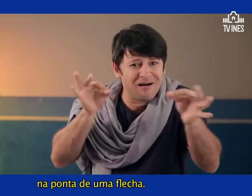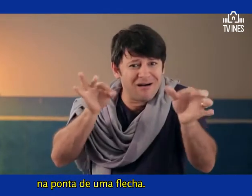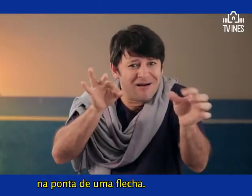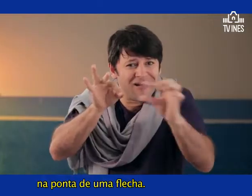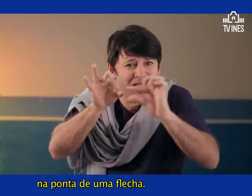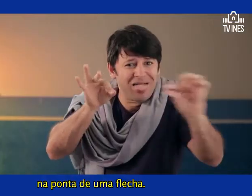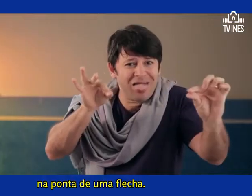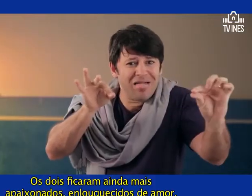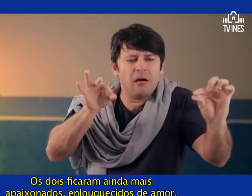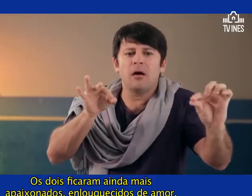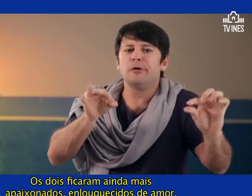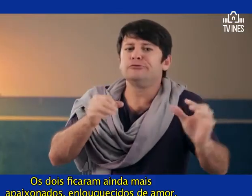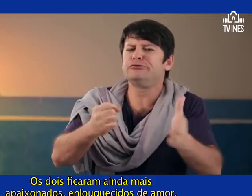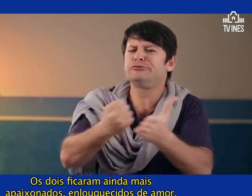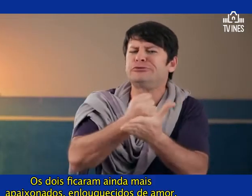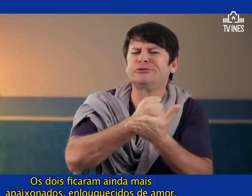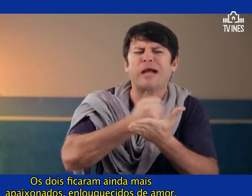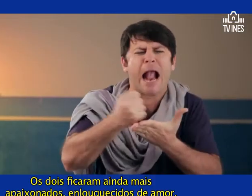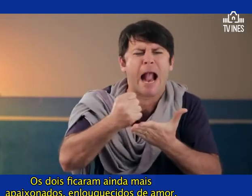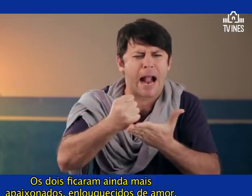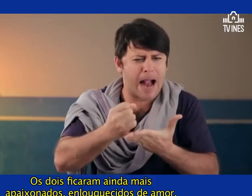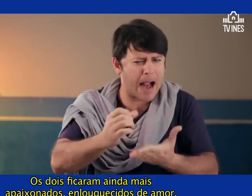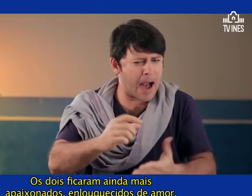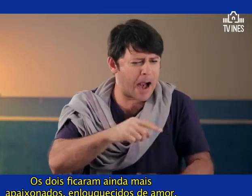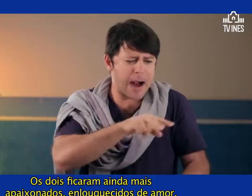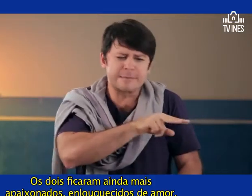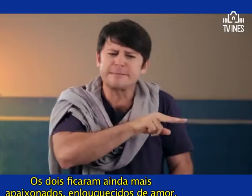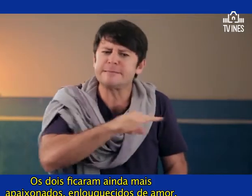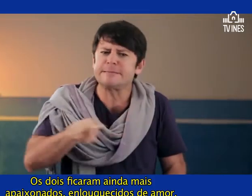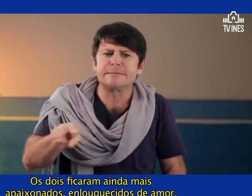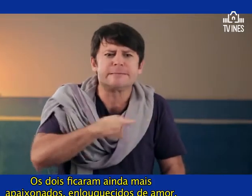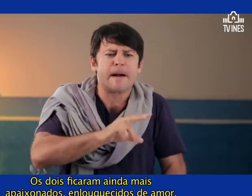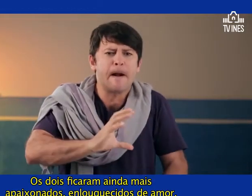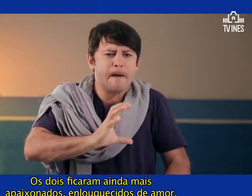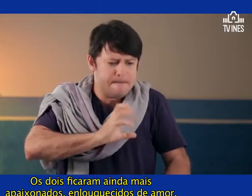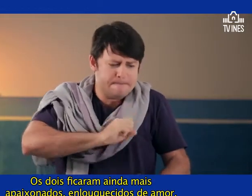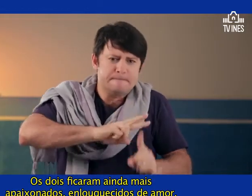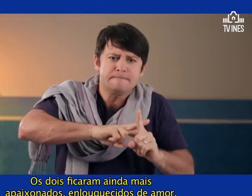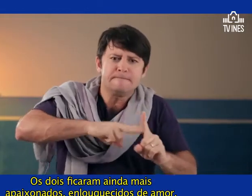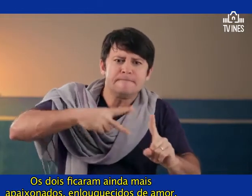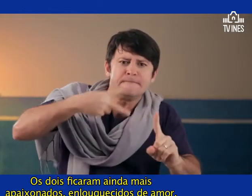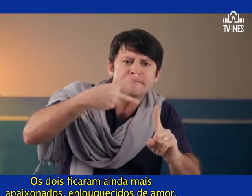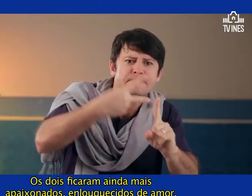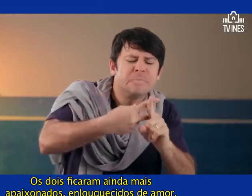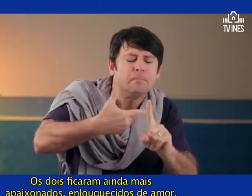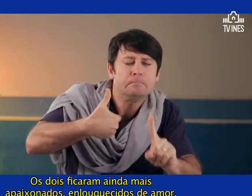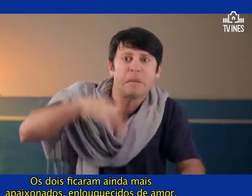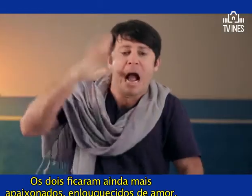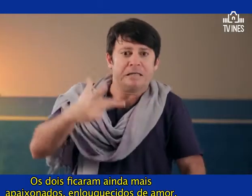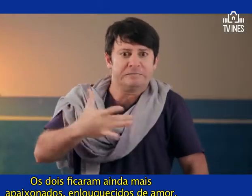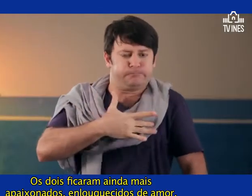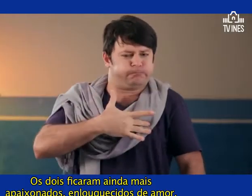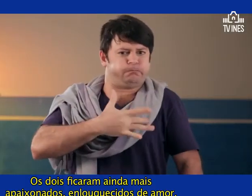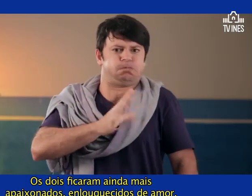Os dois ficaram ainda mais apaixonados e enlouquecidos de amor.